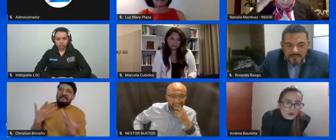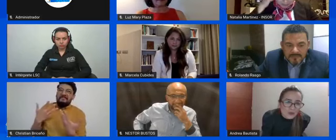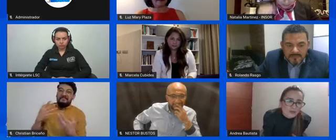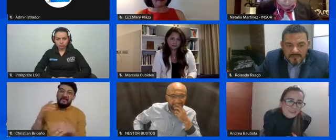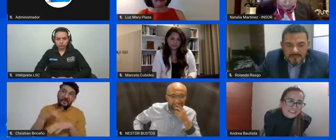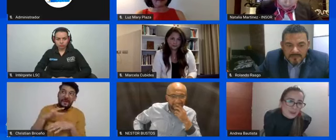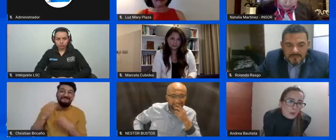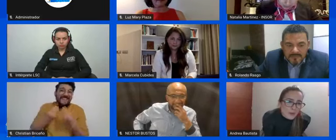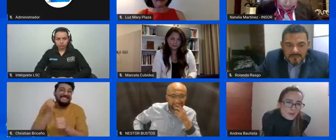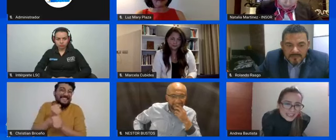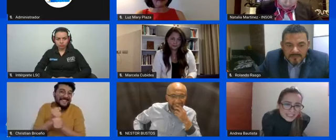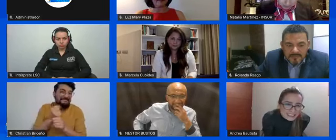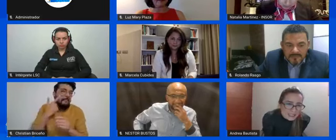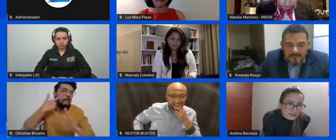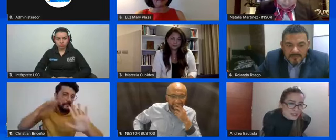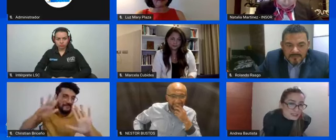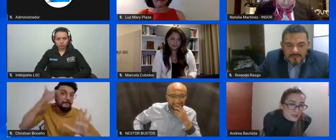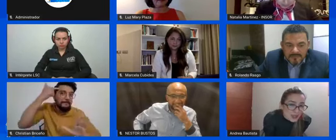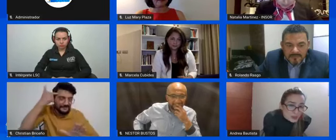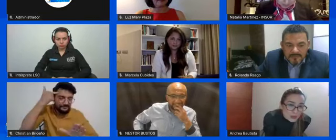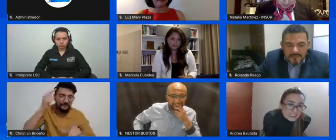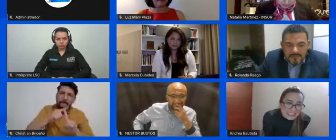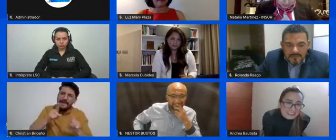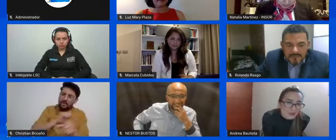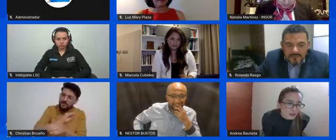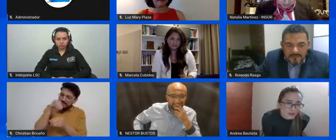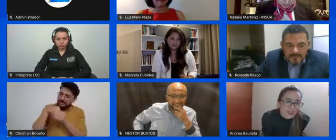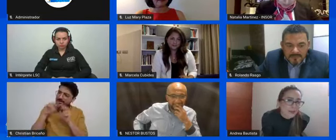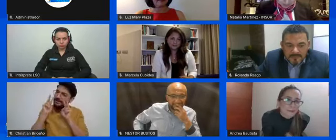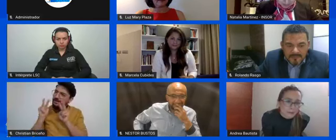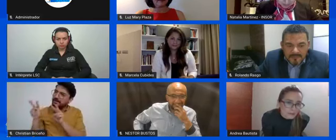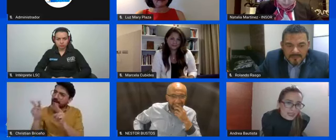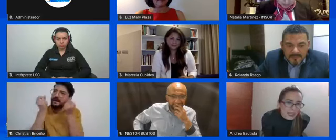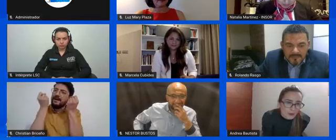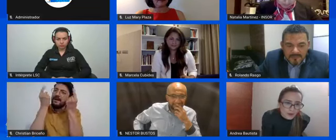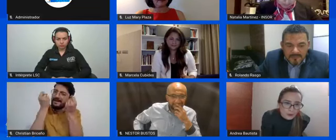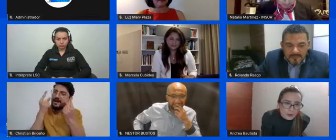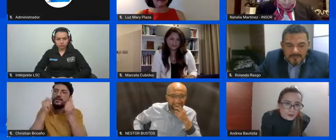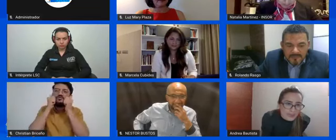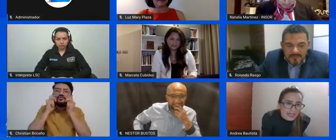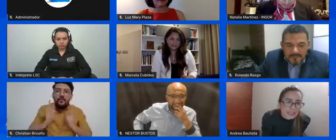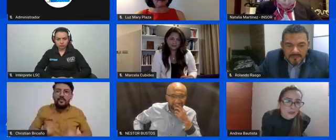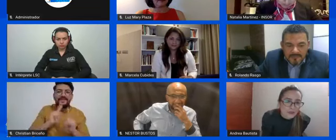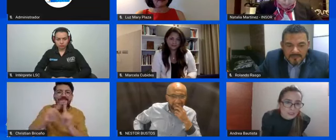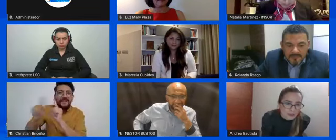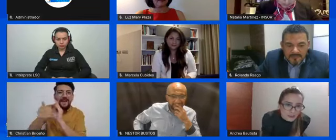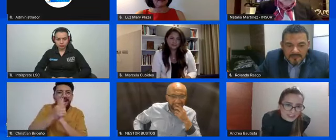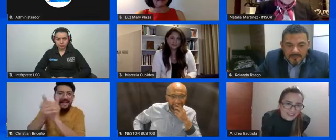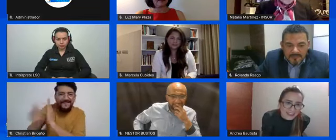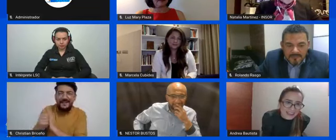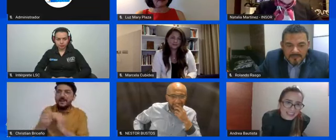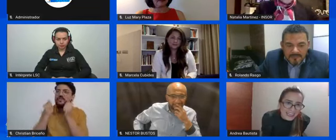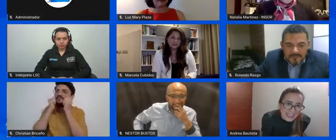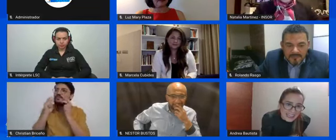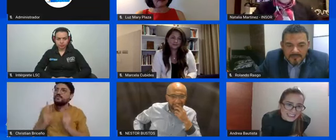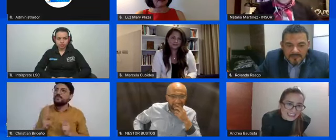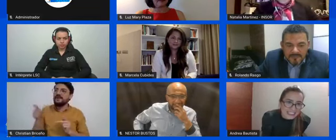tanto, pues, cómo me iba a ir, si eran personas muy adultas. Bueno, yo dije, vamos a probar cómo nos va, y cuando ya pude